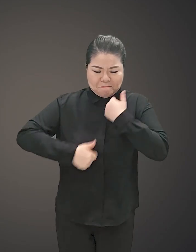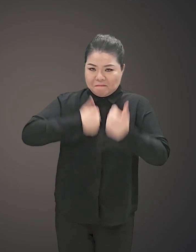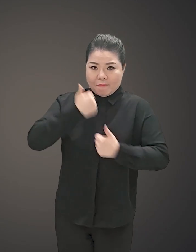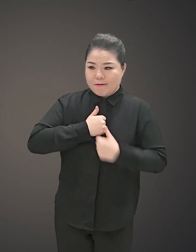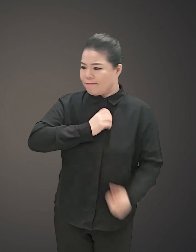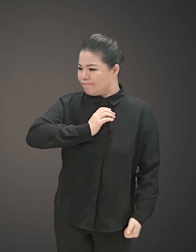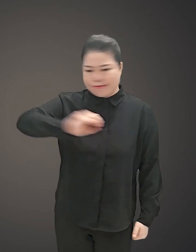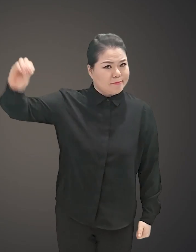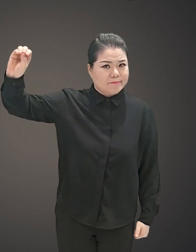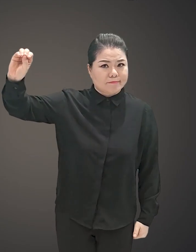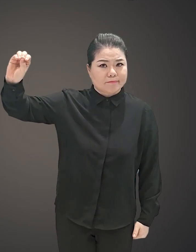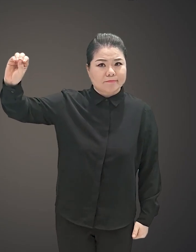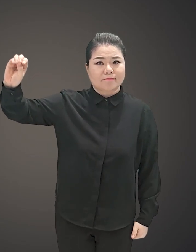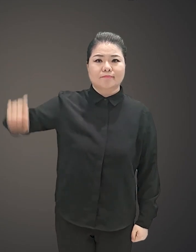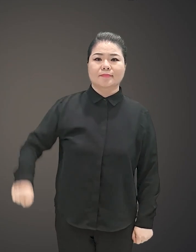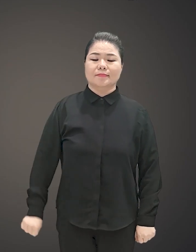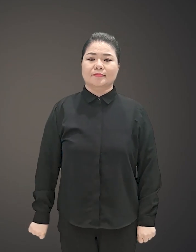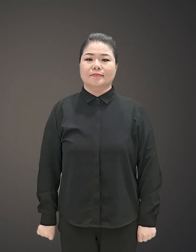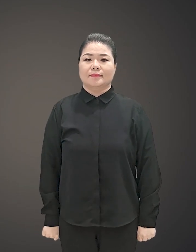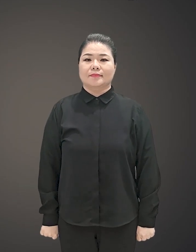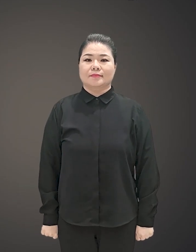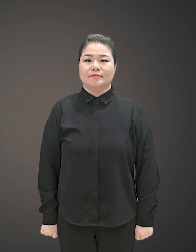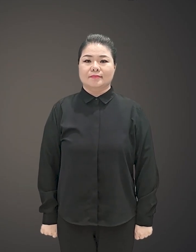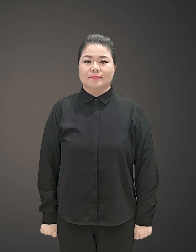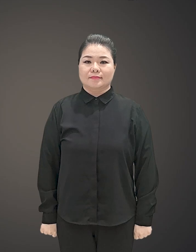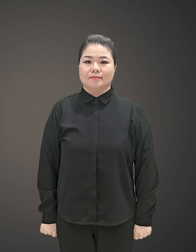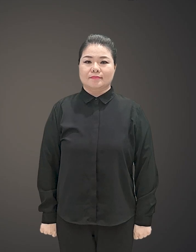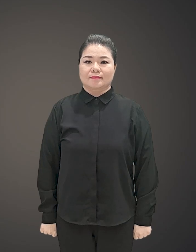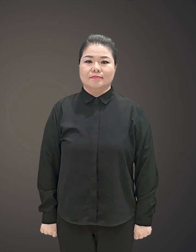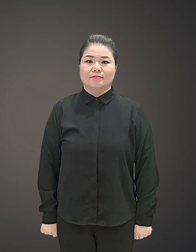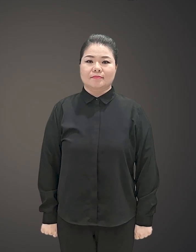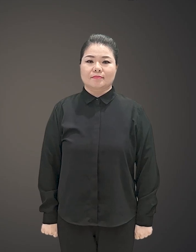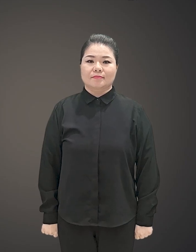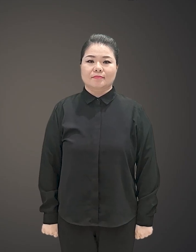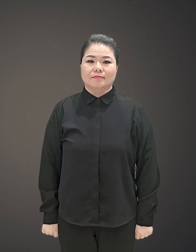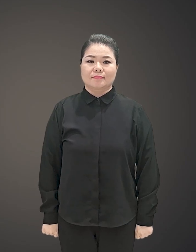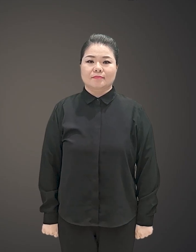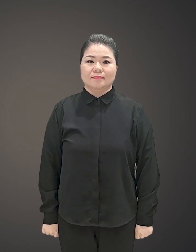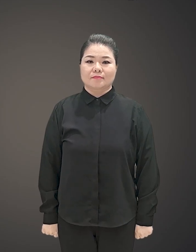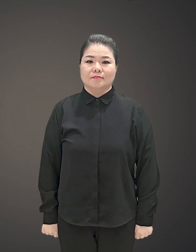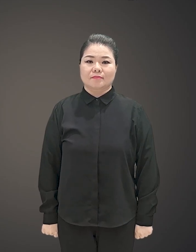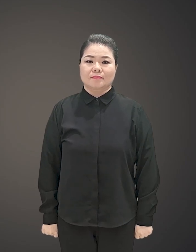뭉치를 던지고 화가 난 얼굴로 씩씩거리며 매장에서 나가버렸다.